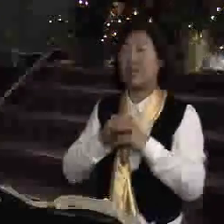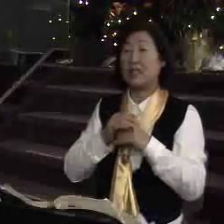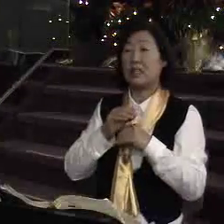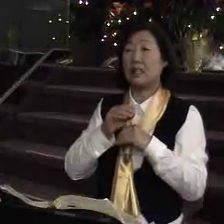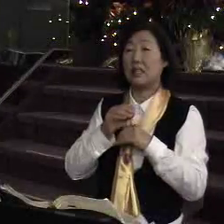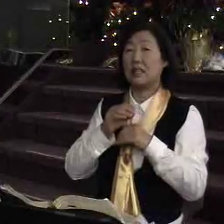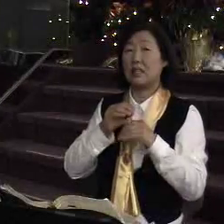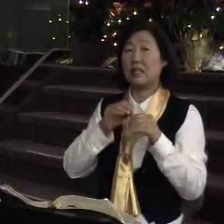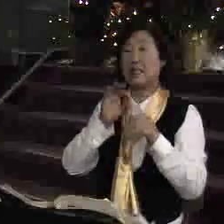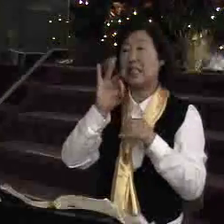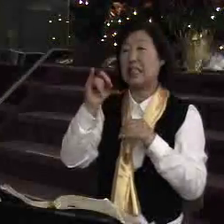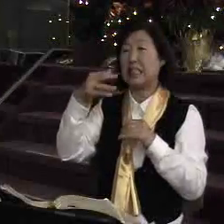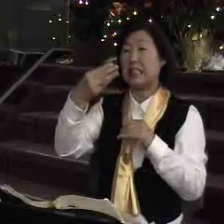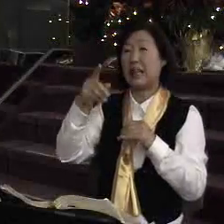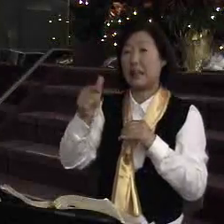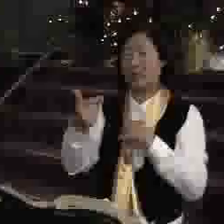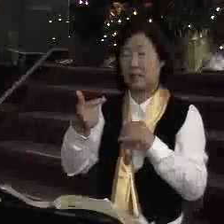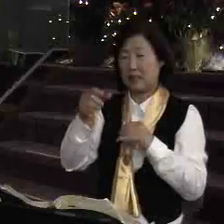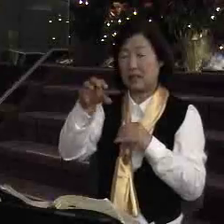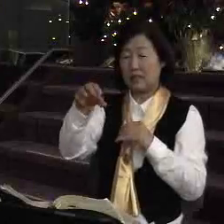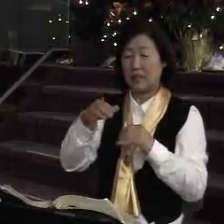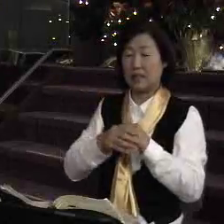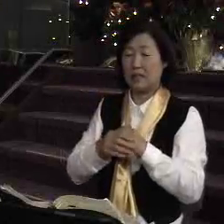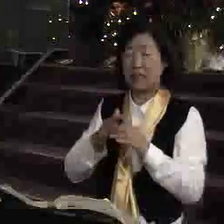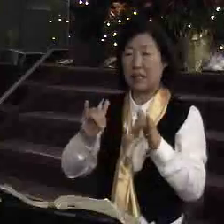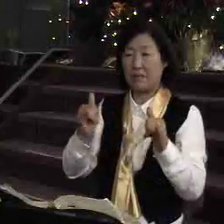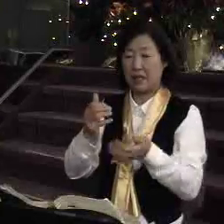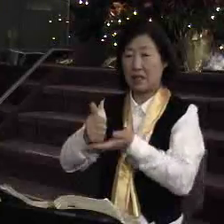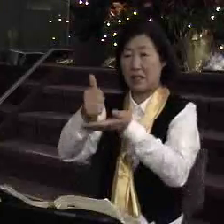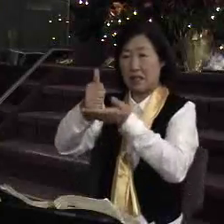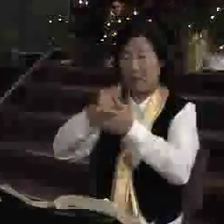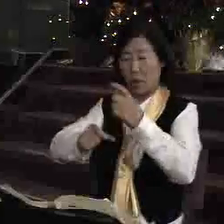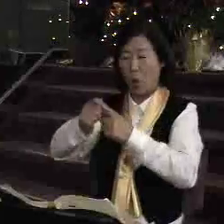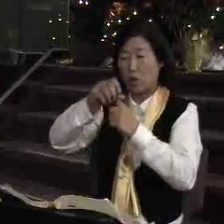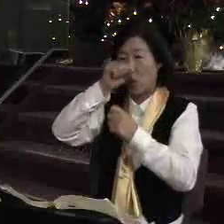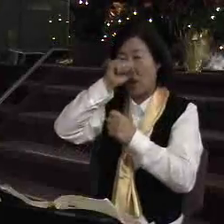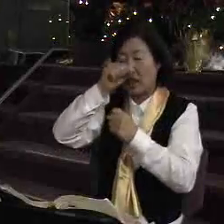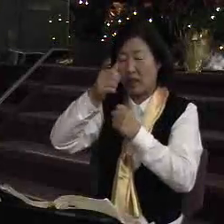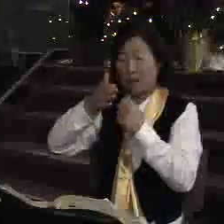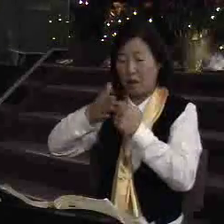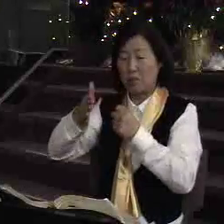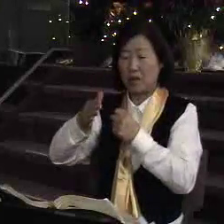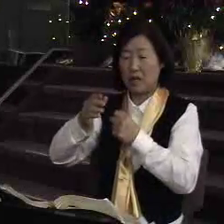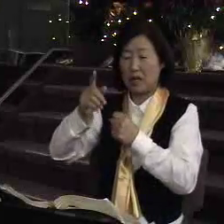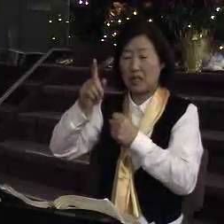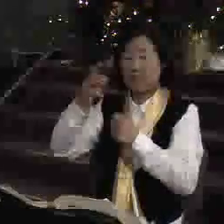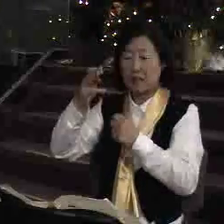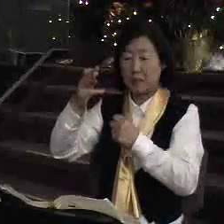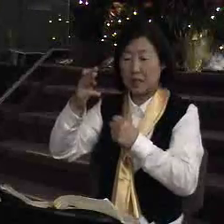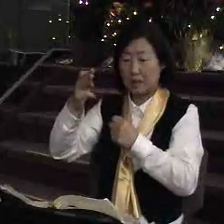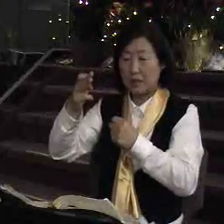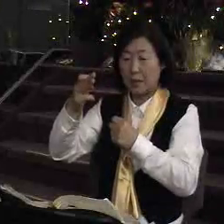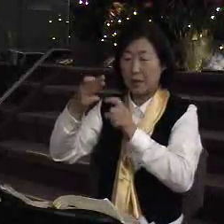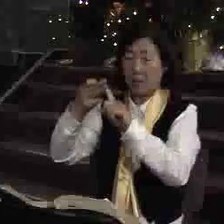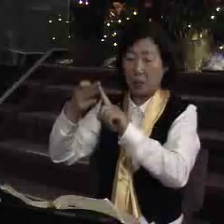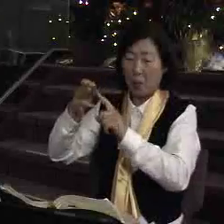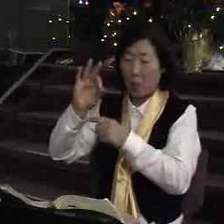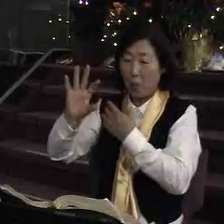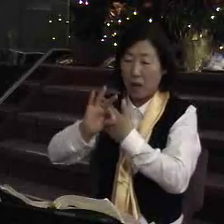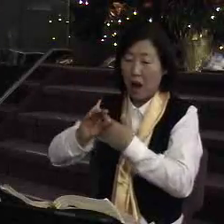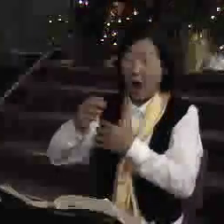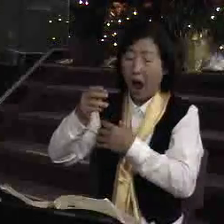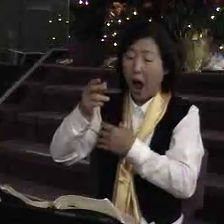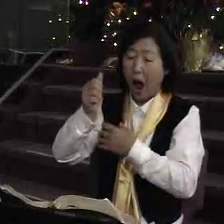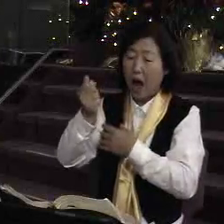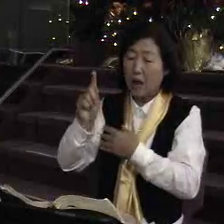되었나? 그것은 사람들의 칭송을 더 좋아했기 때문입니다. 13절 말씀을 보시면,